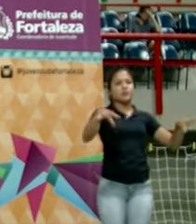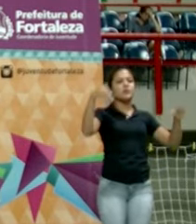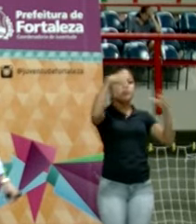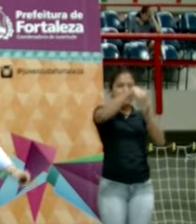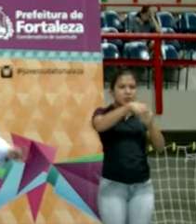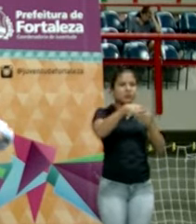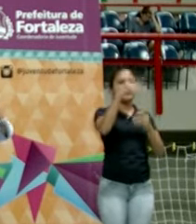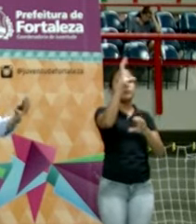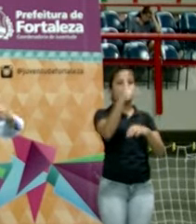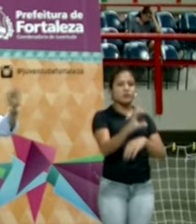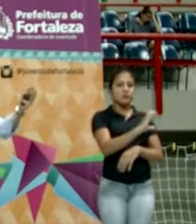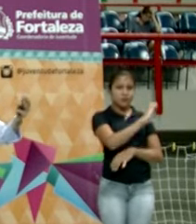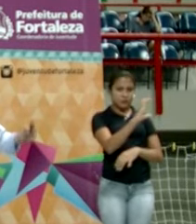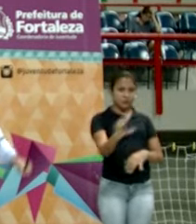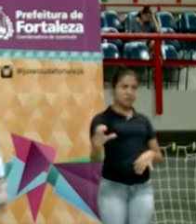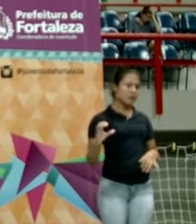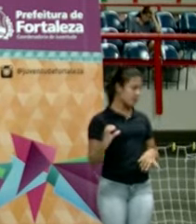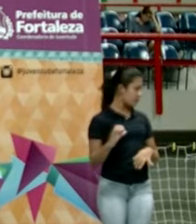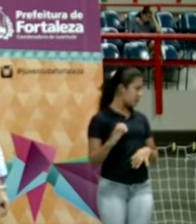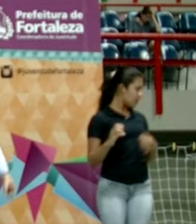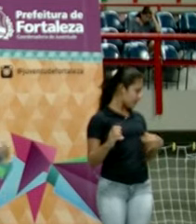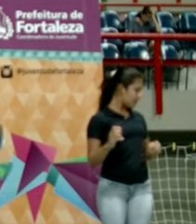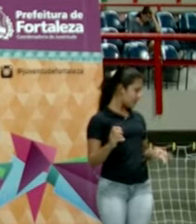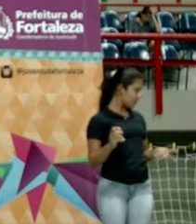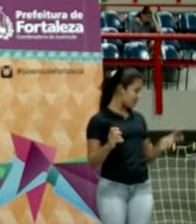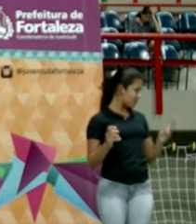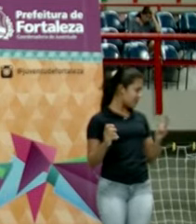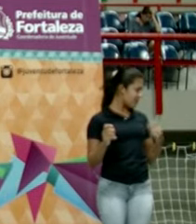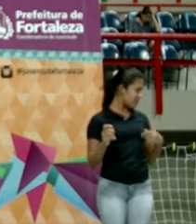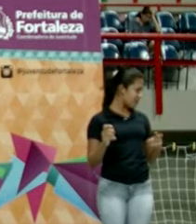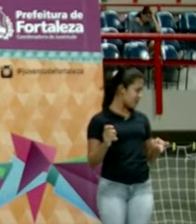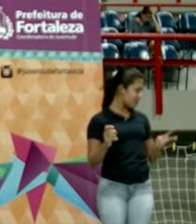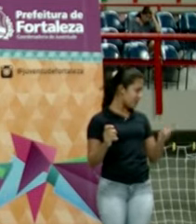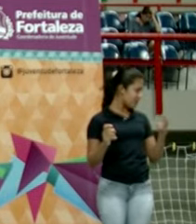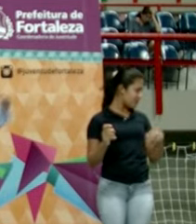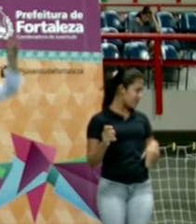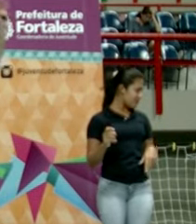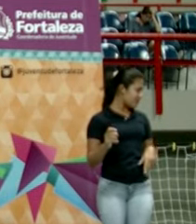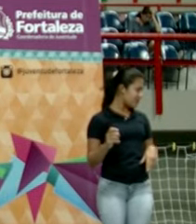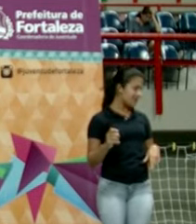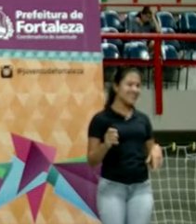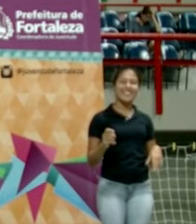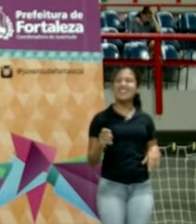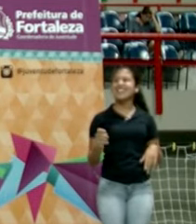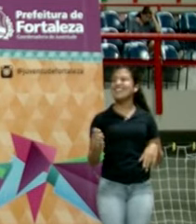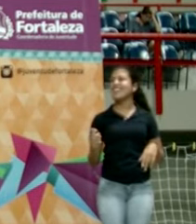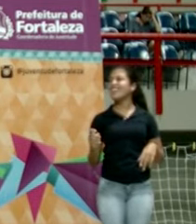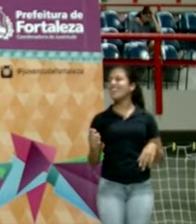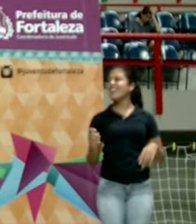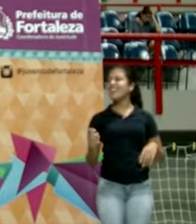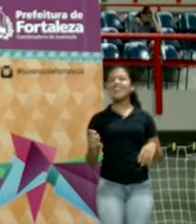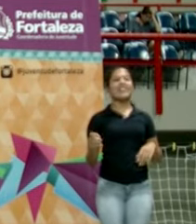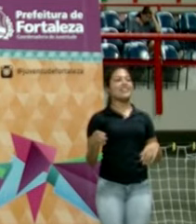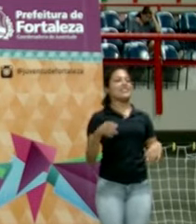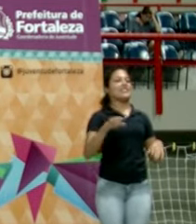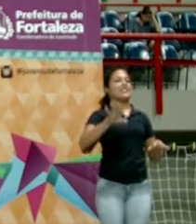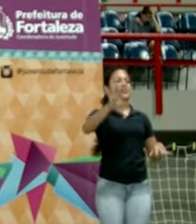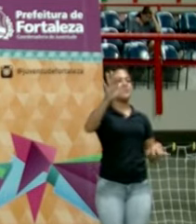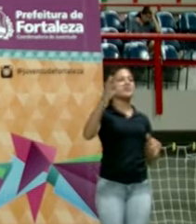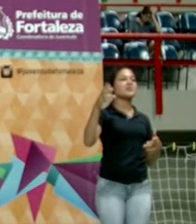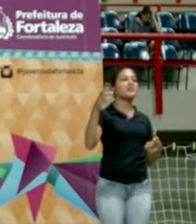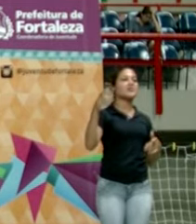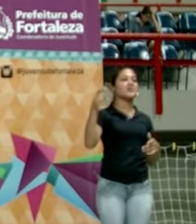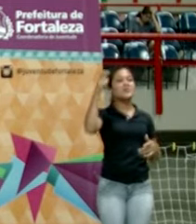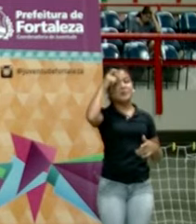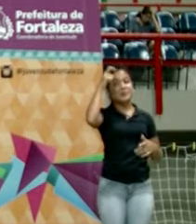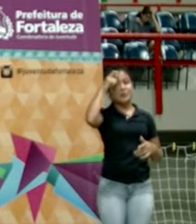mosteiro. Os jovens estavam morrendo. Qual era a explicação do abade? O demônio!